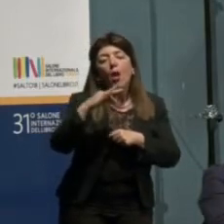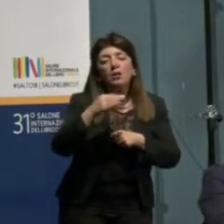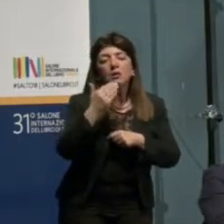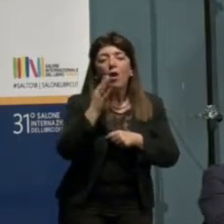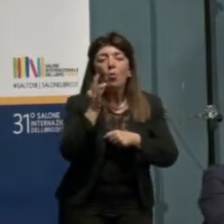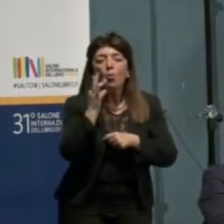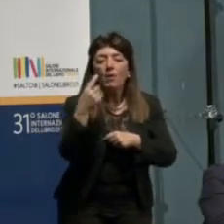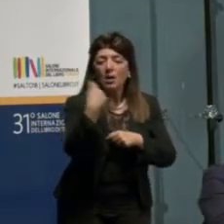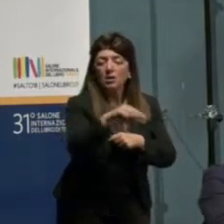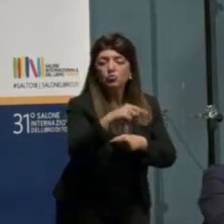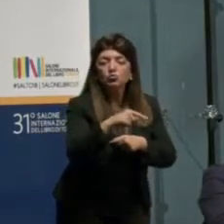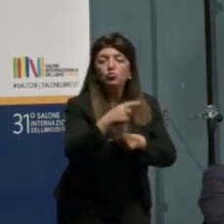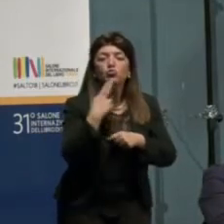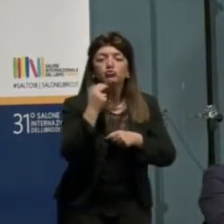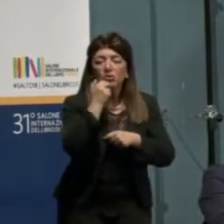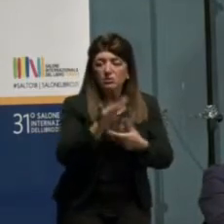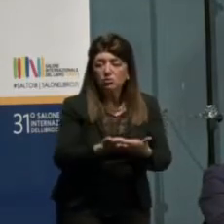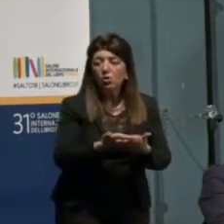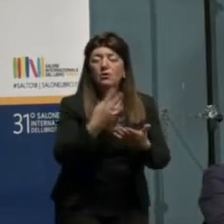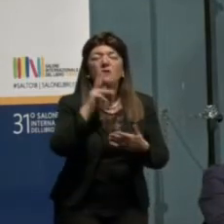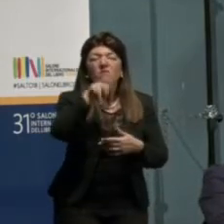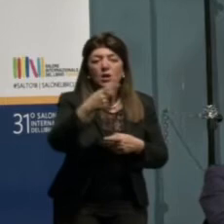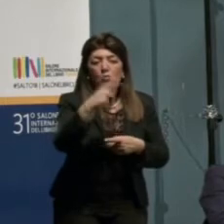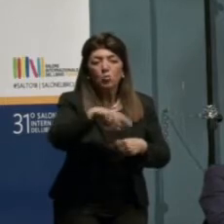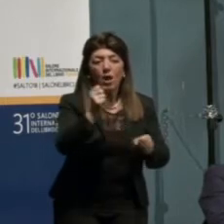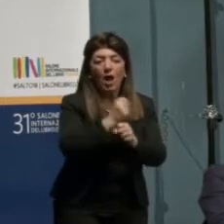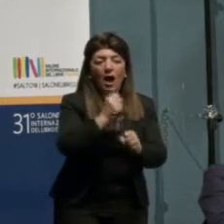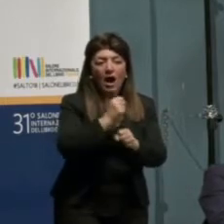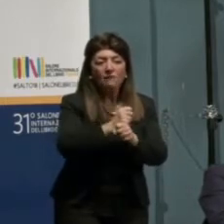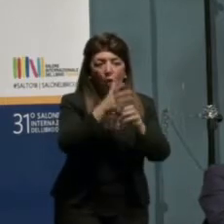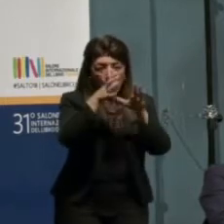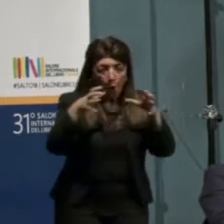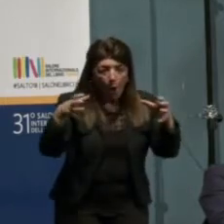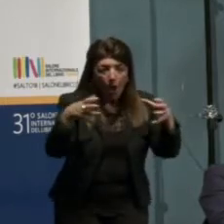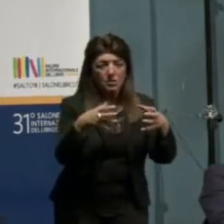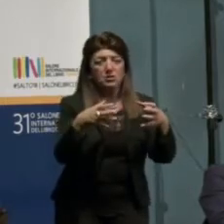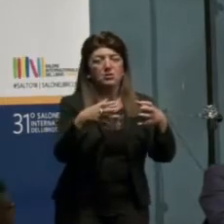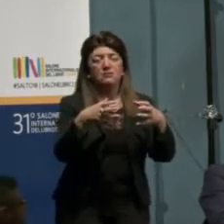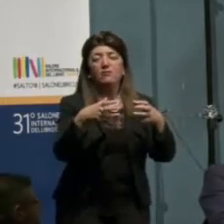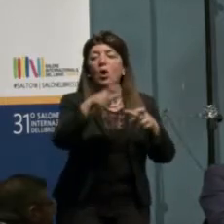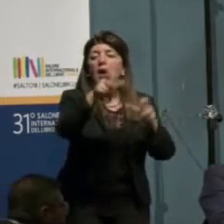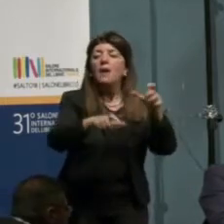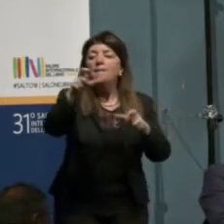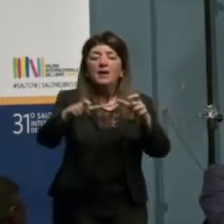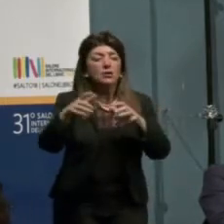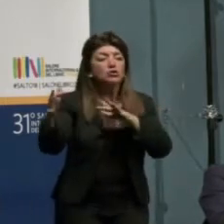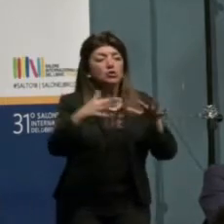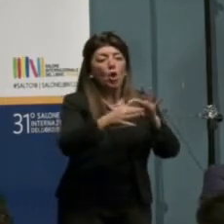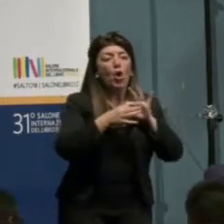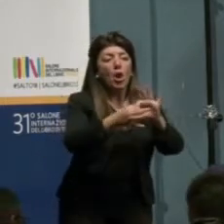perché questo conta molto ma anche al lavoro collettivo alla collaborazione di molte persone alcune sono qui appunto